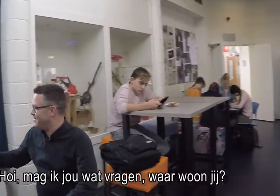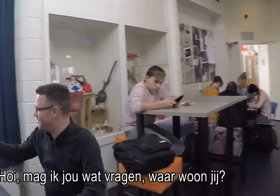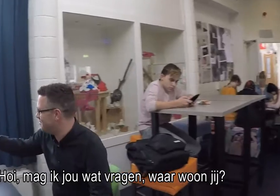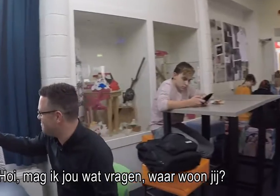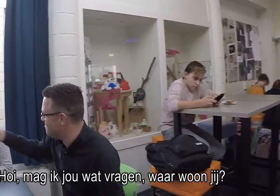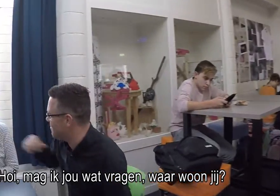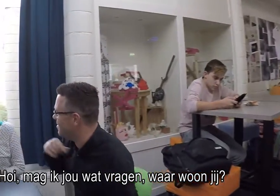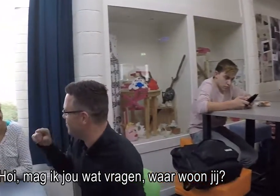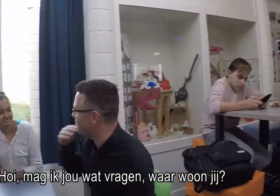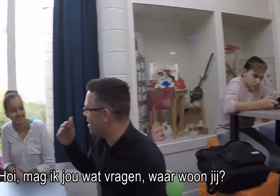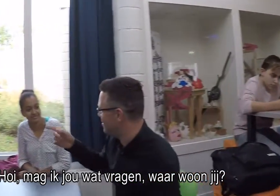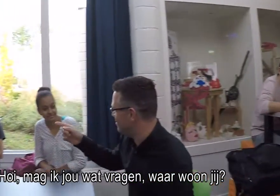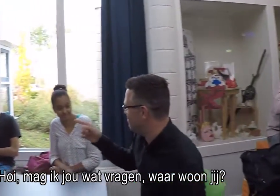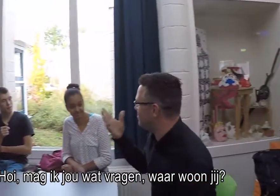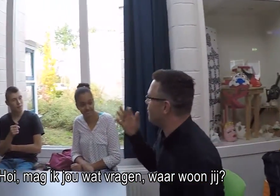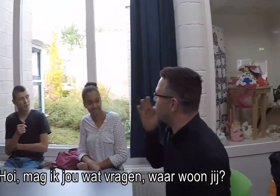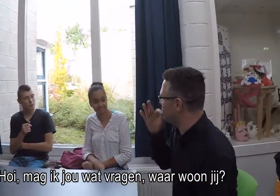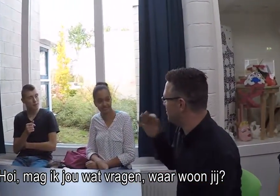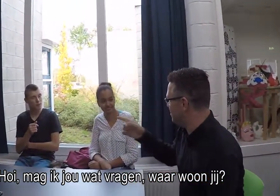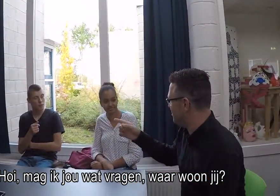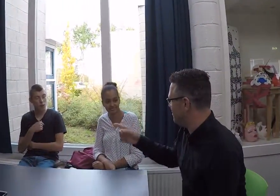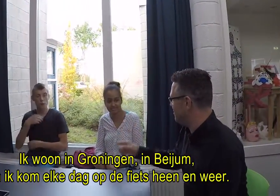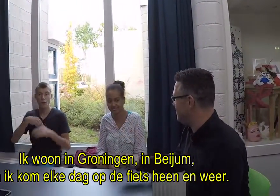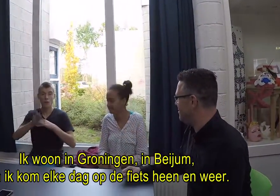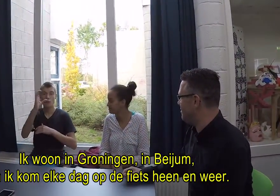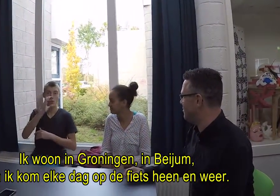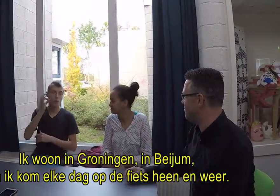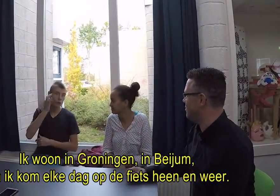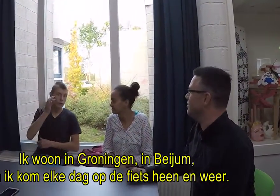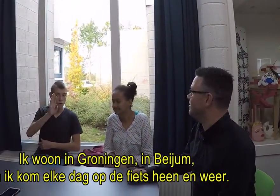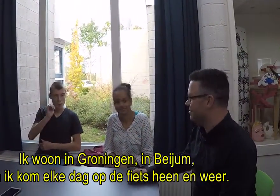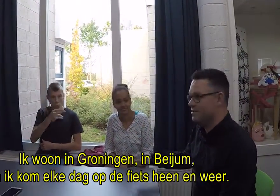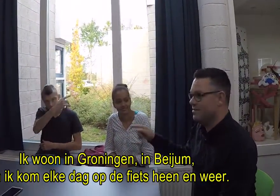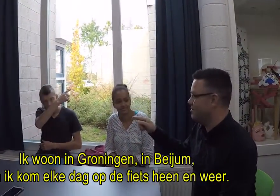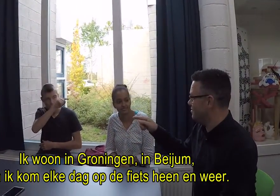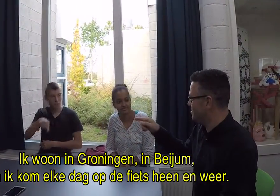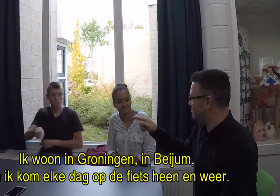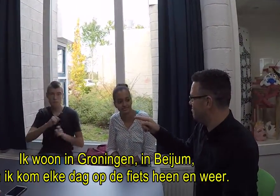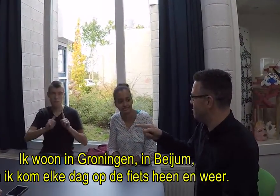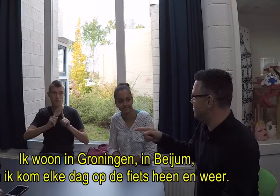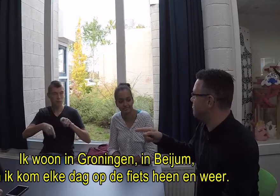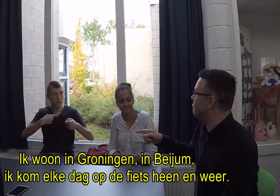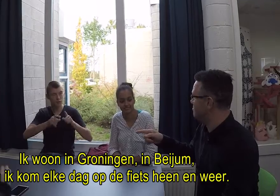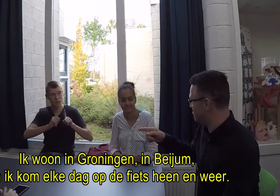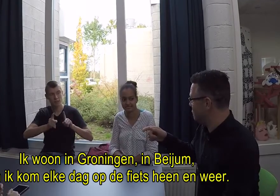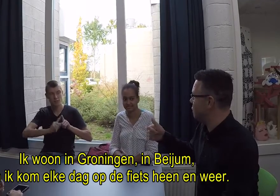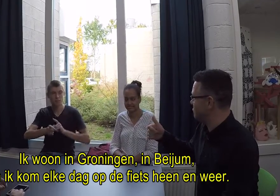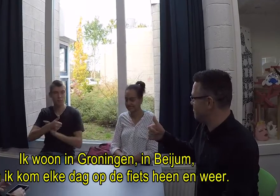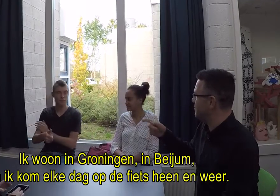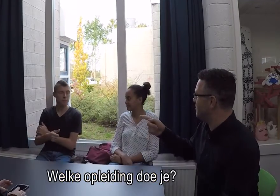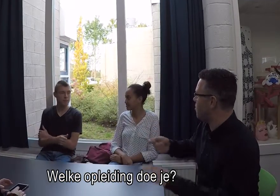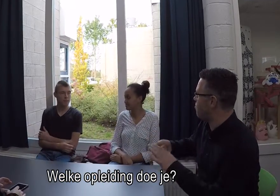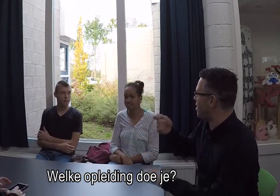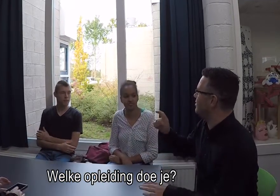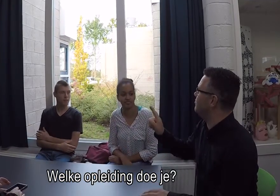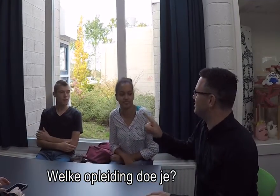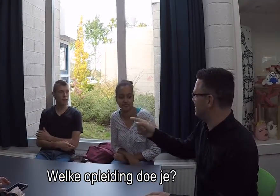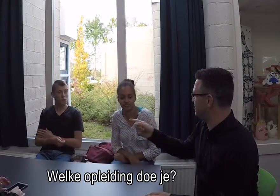Hoi, mag ik jou wat vragen? Waar woon jij? Ik woon in Groningen, in Bijum. En ik kom elke dag op de fiets heen en weer. Wat voor opleiding doe je?